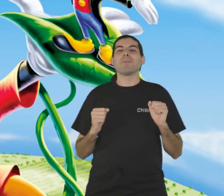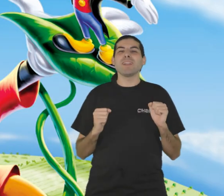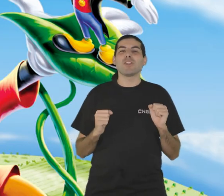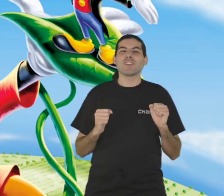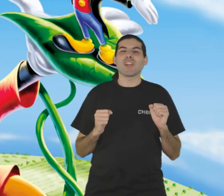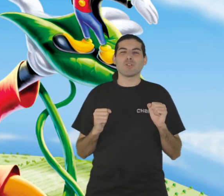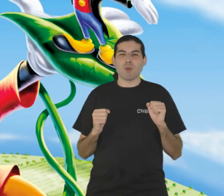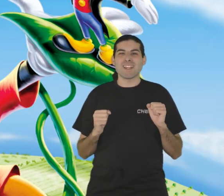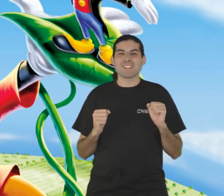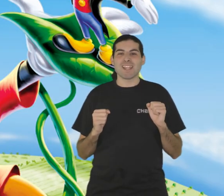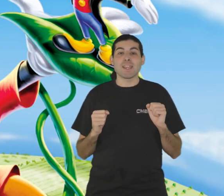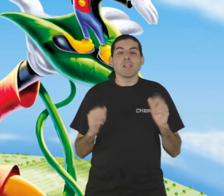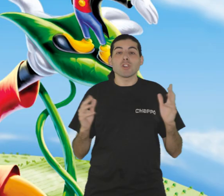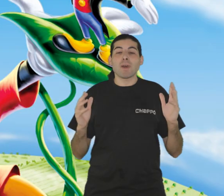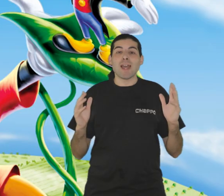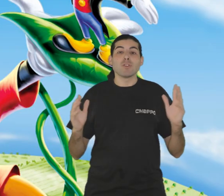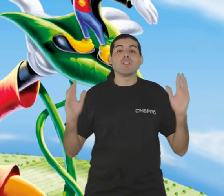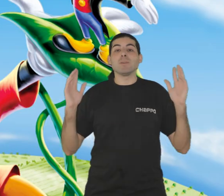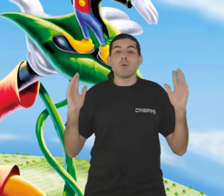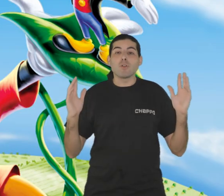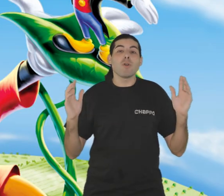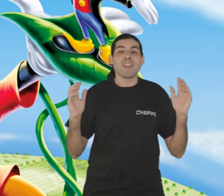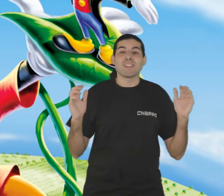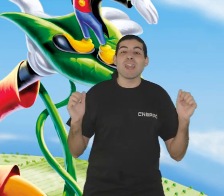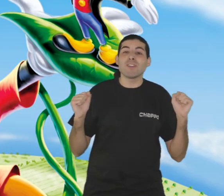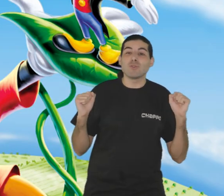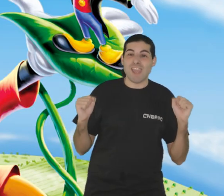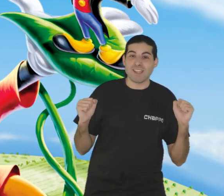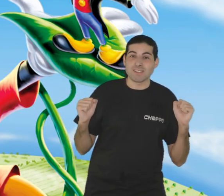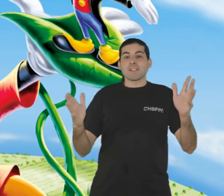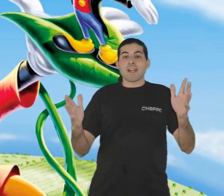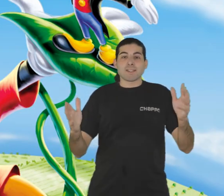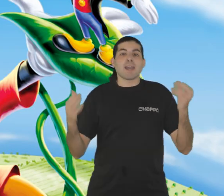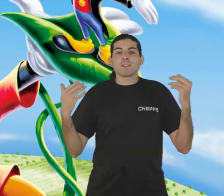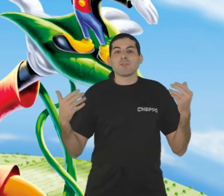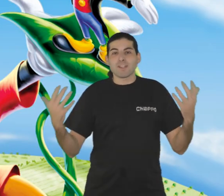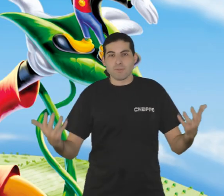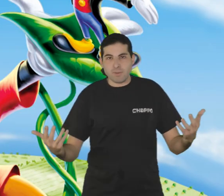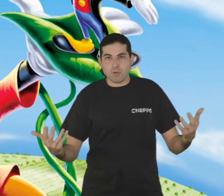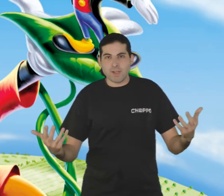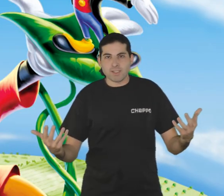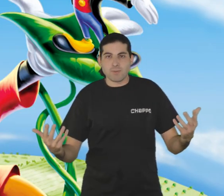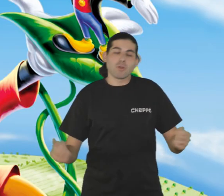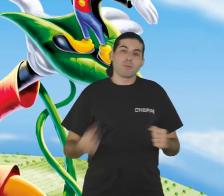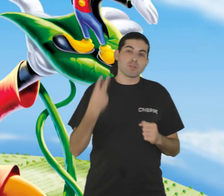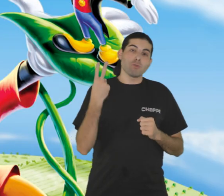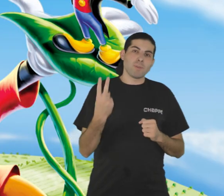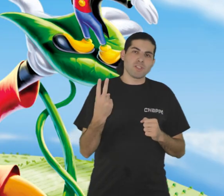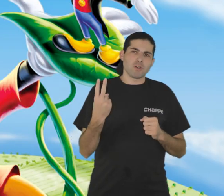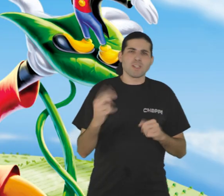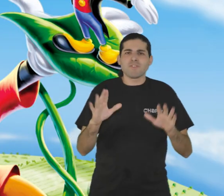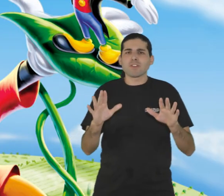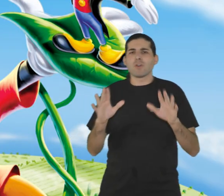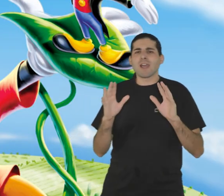film del 1947. Sto parlando di Bongo e i tre avventurieri. Si tratta di un altro film collettivo composto da